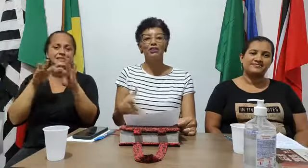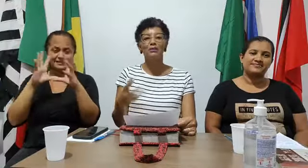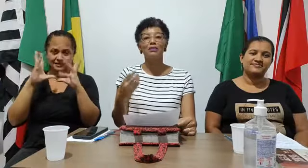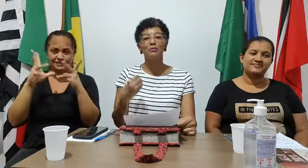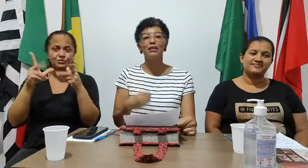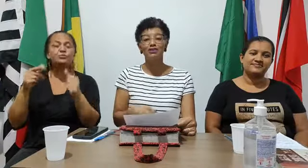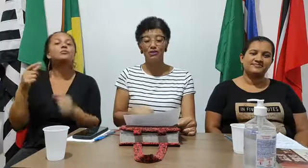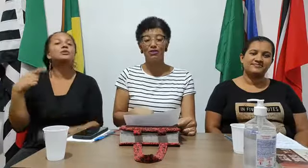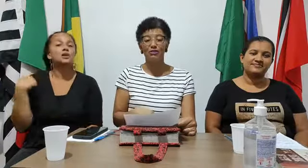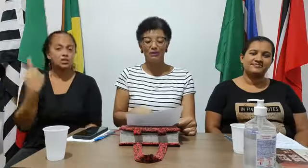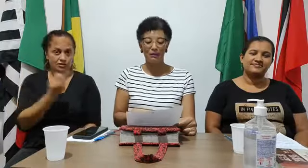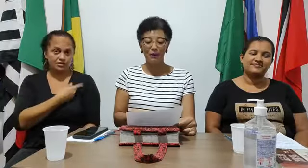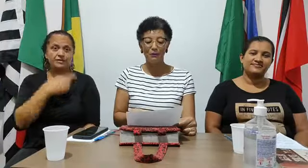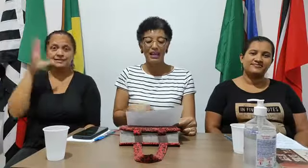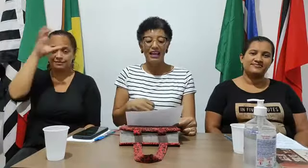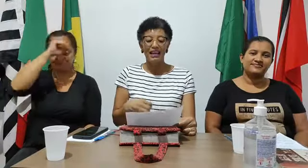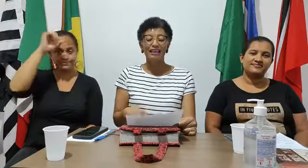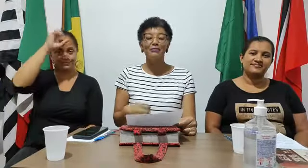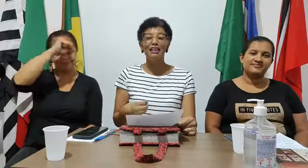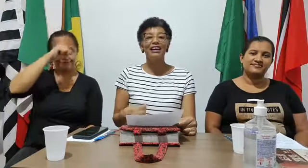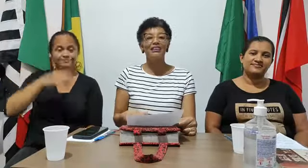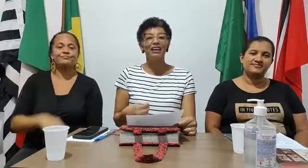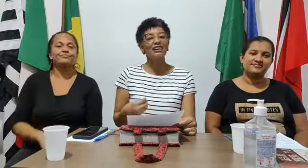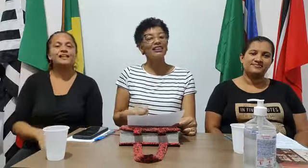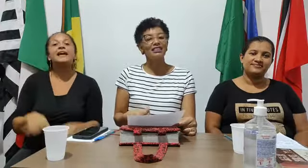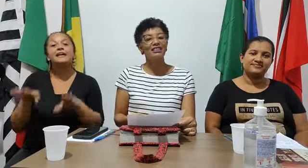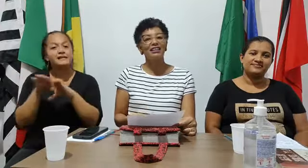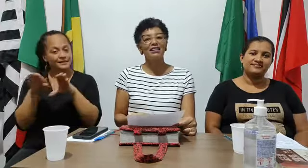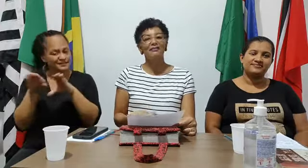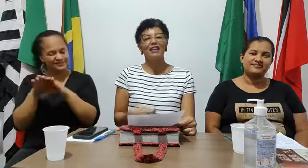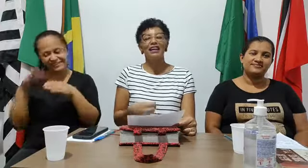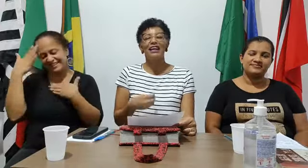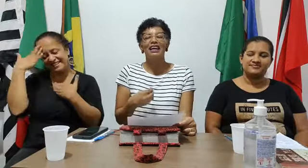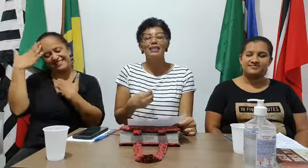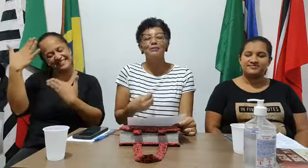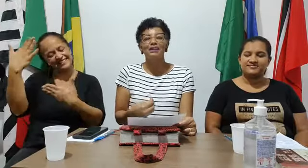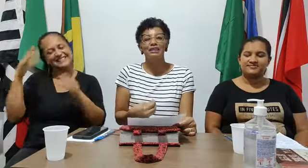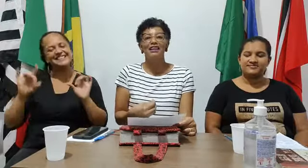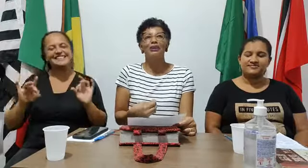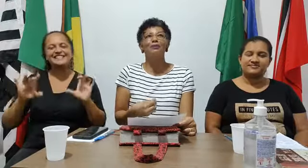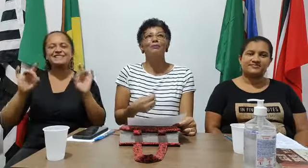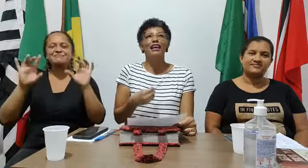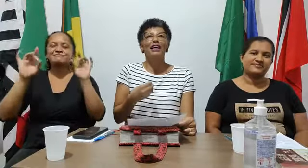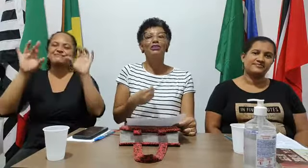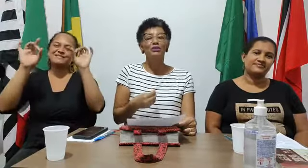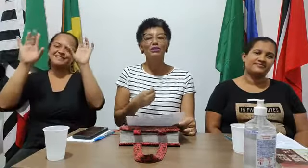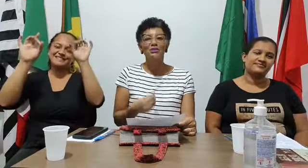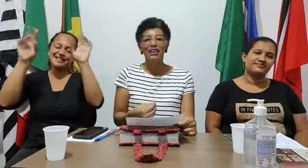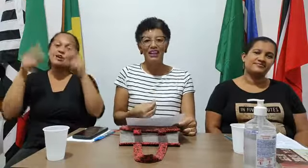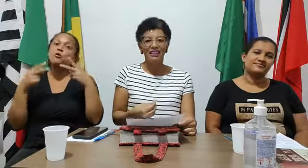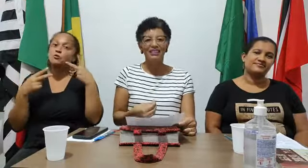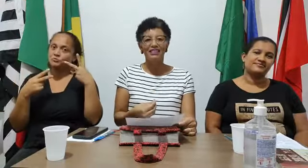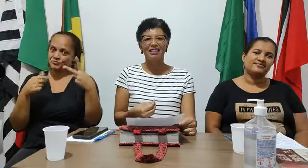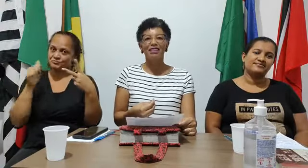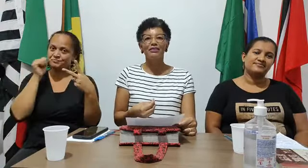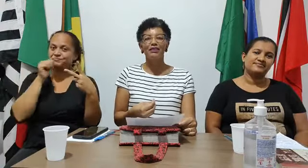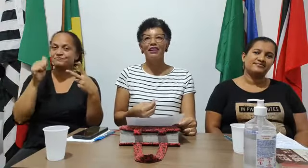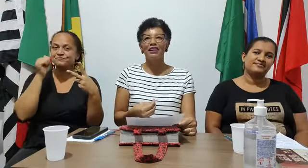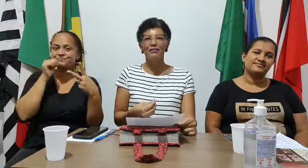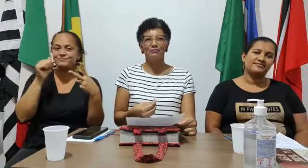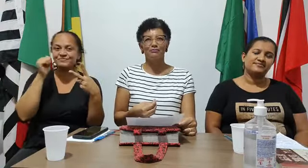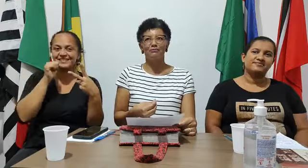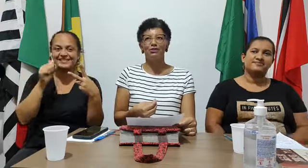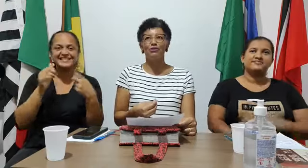aquilo que nós temos aprendido, tá bom? E também quero agradecer, em especial, duas mulheres